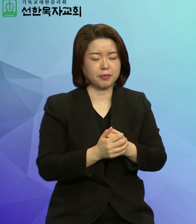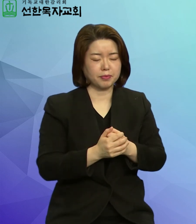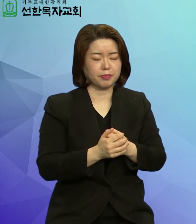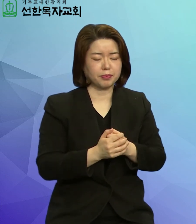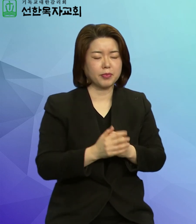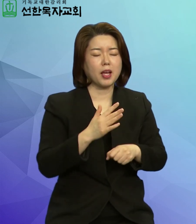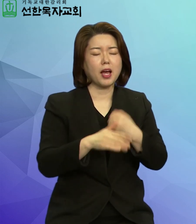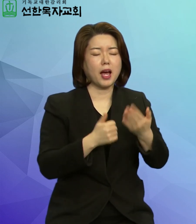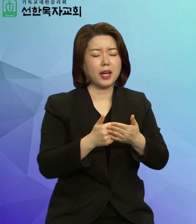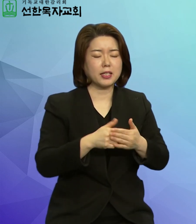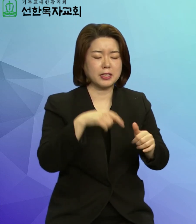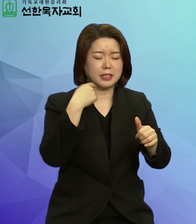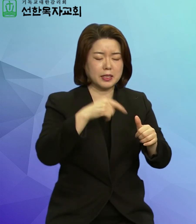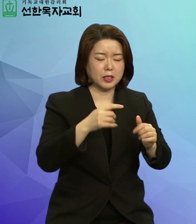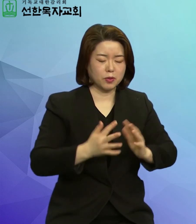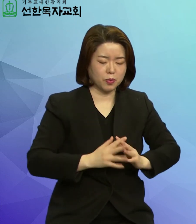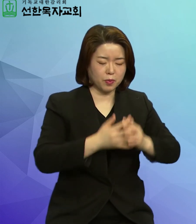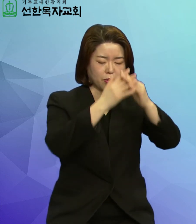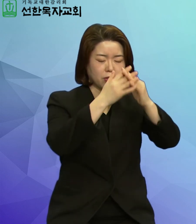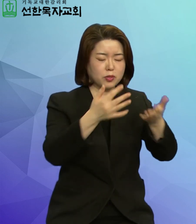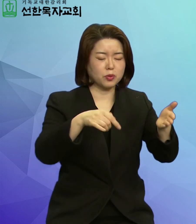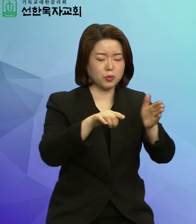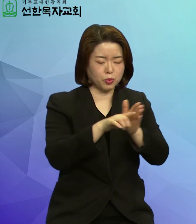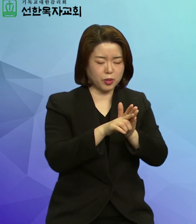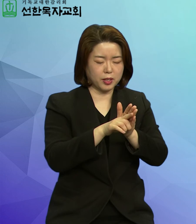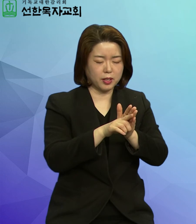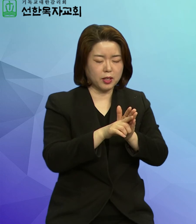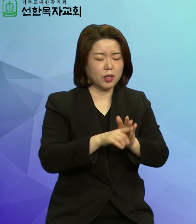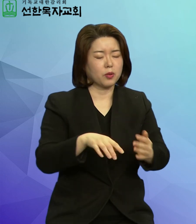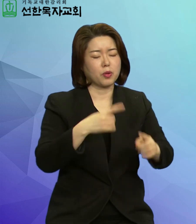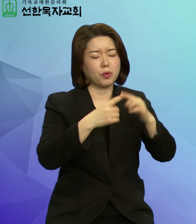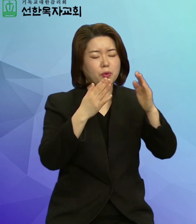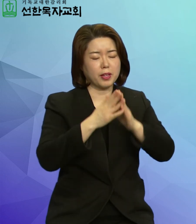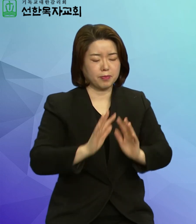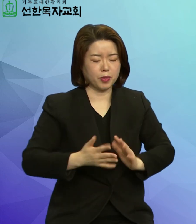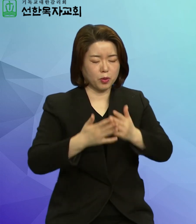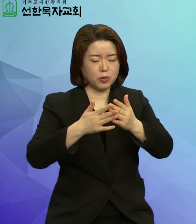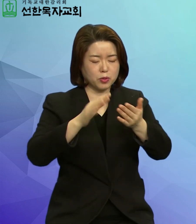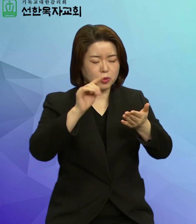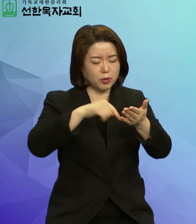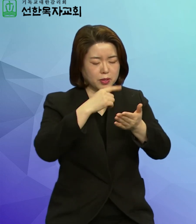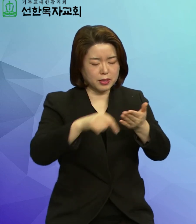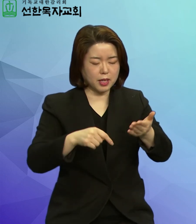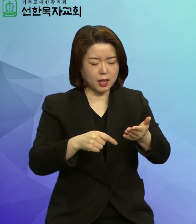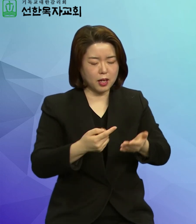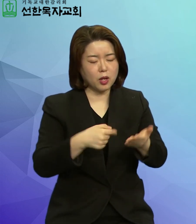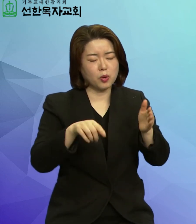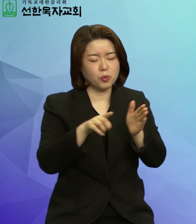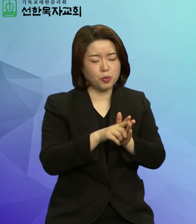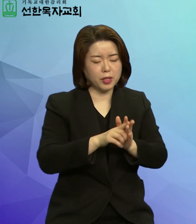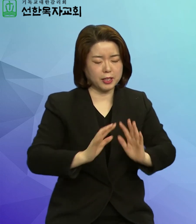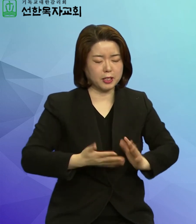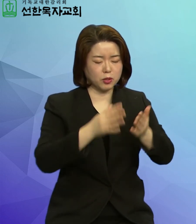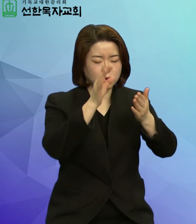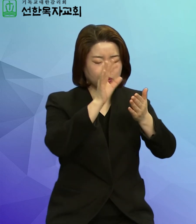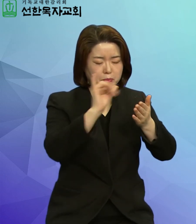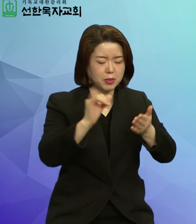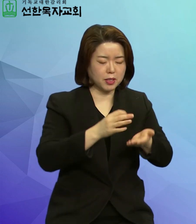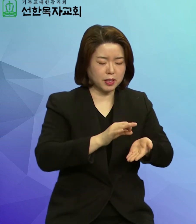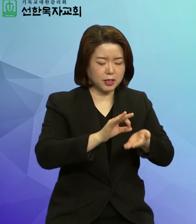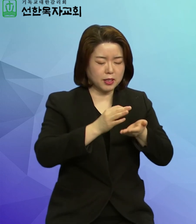이들, 하나님 교육관 건축을 위해 교회 건축비 상환을 위해 건축 헌금을 드리는